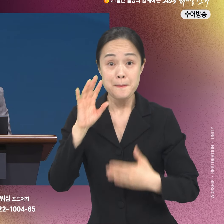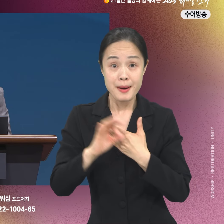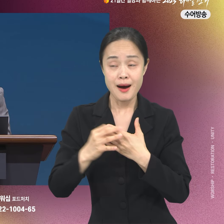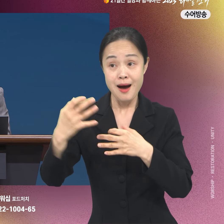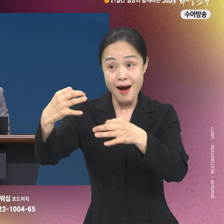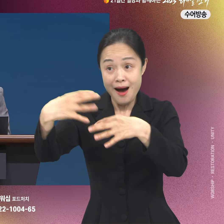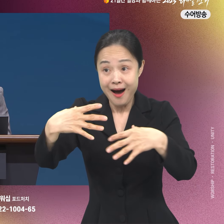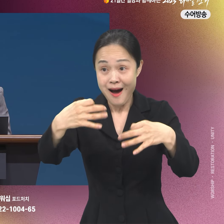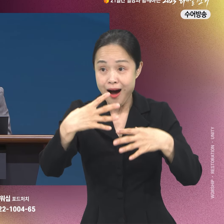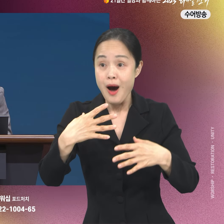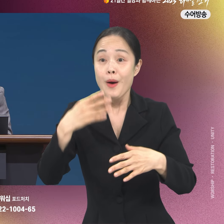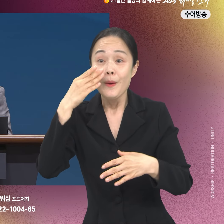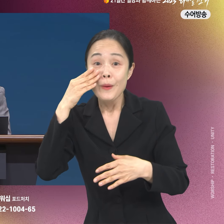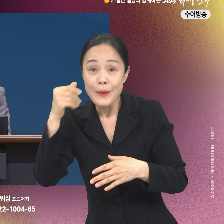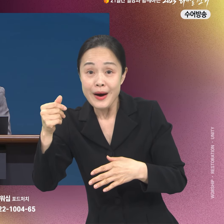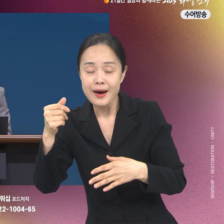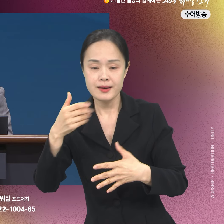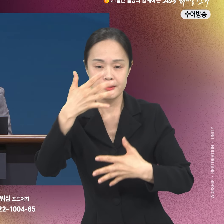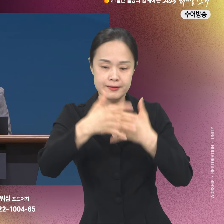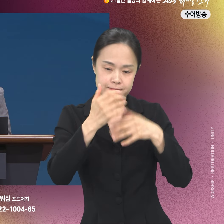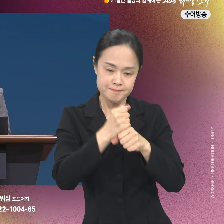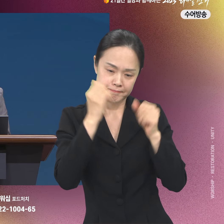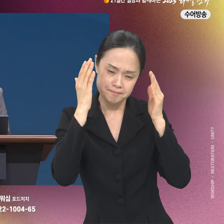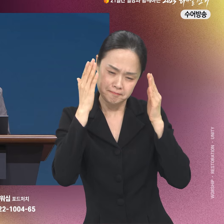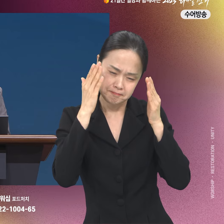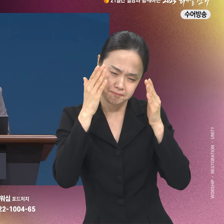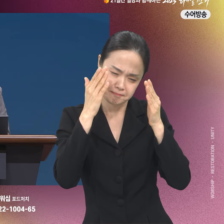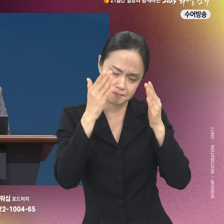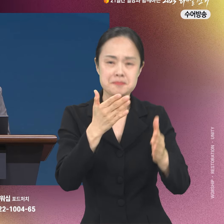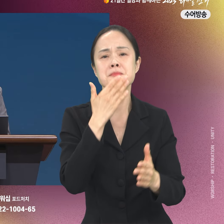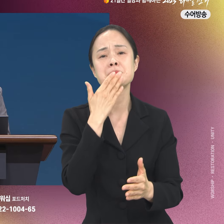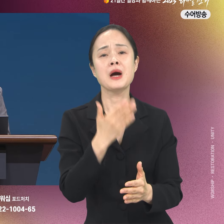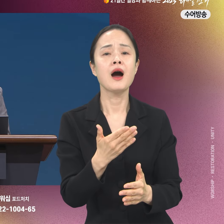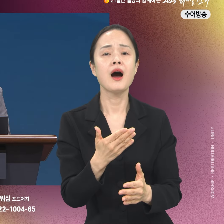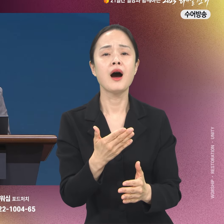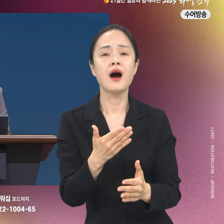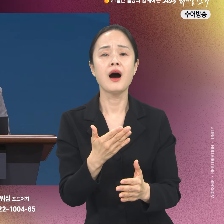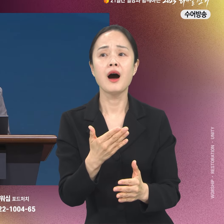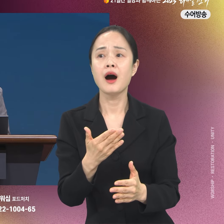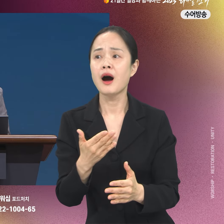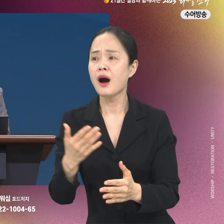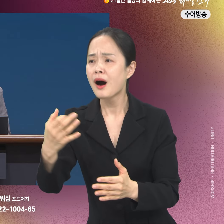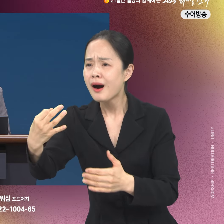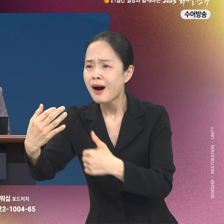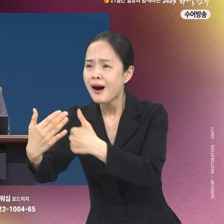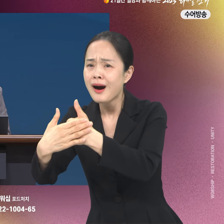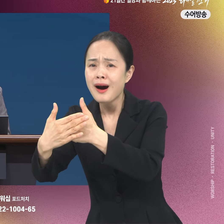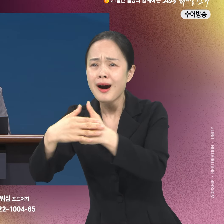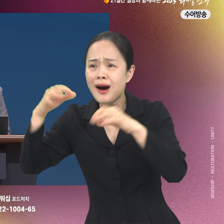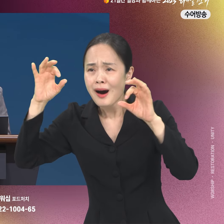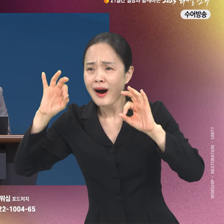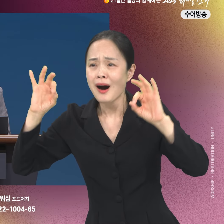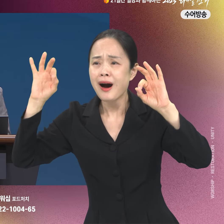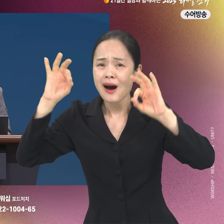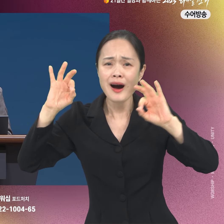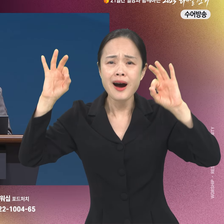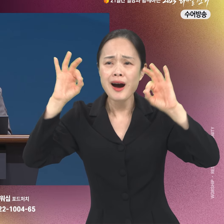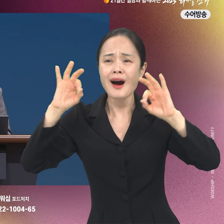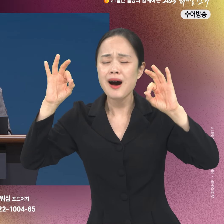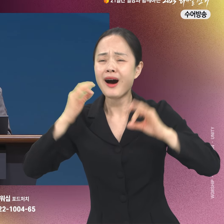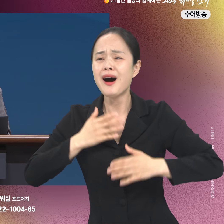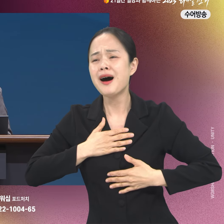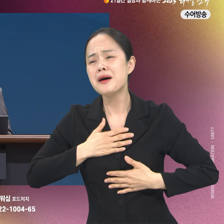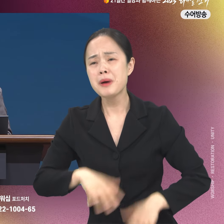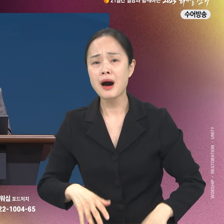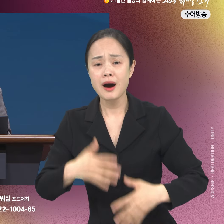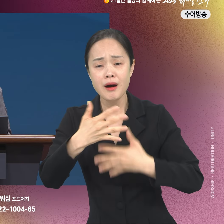제작을 겸하면서 창작자로서 일을 하다 보니까 돈 구하는 게 거의 모든 거더라고요. 그러니까 그런